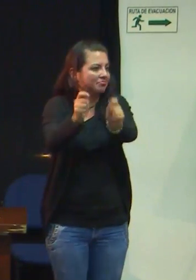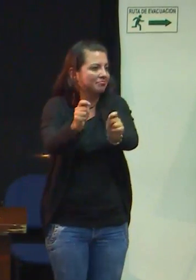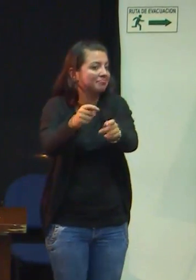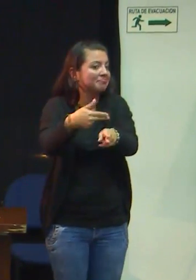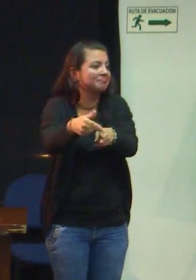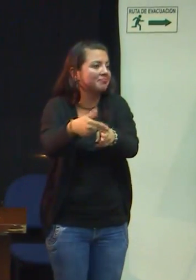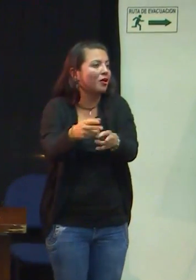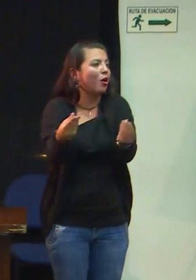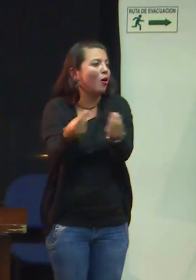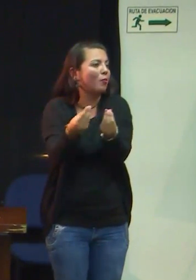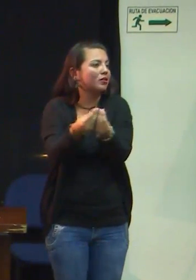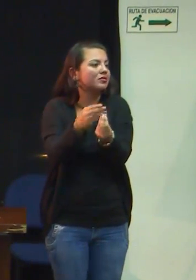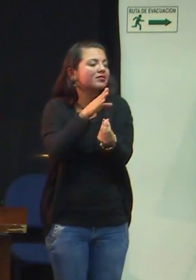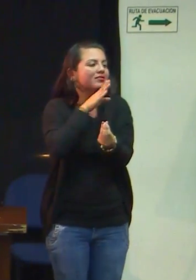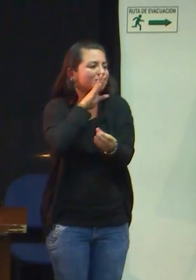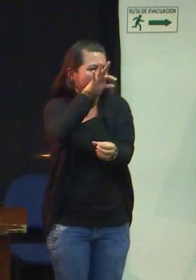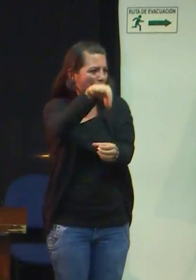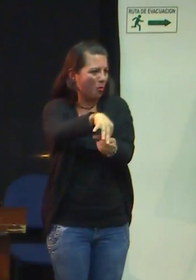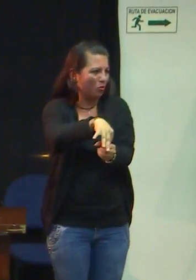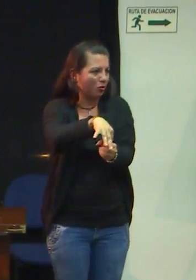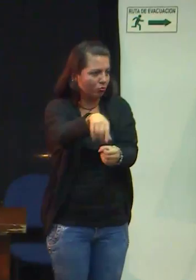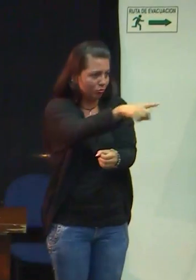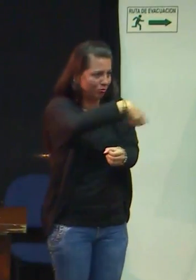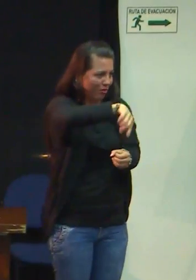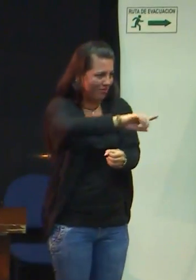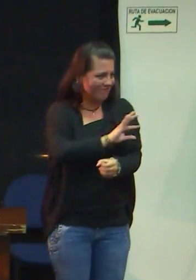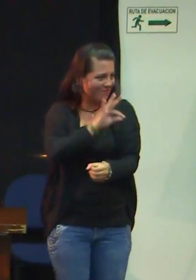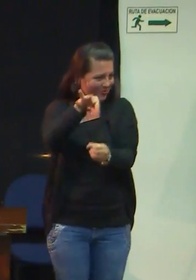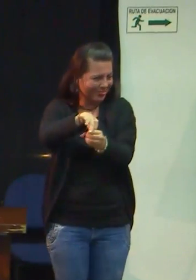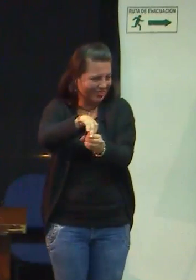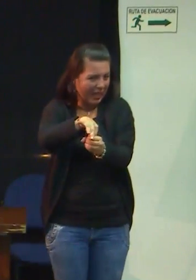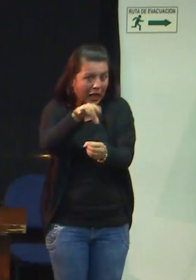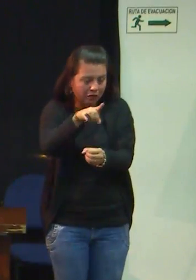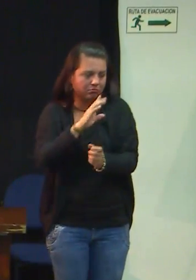serán reelegidos, elegidos más bien por ustedes.